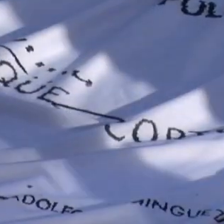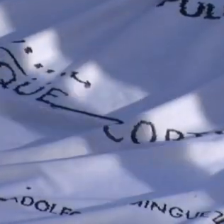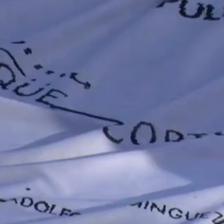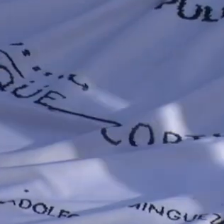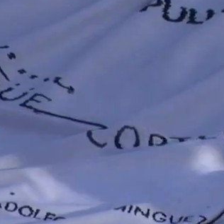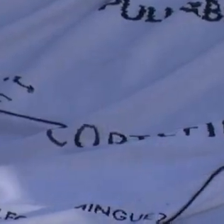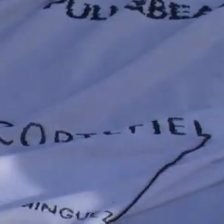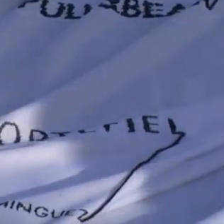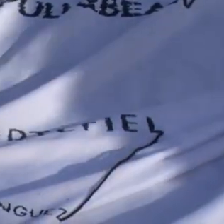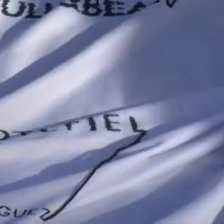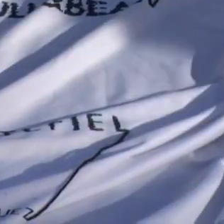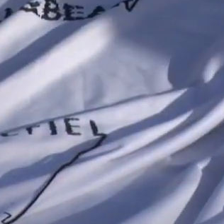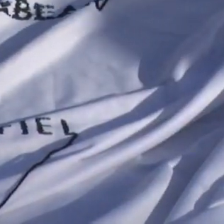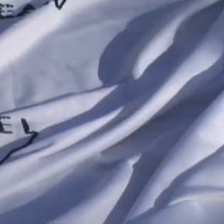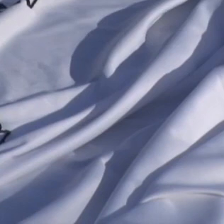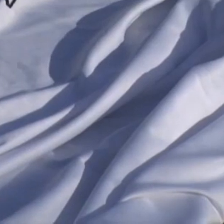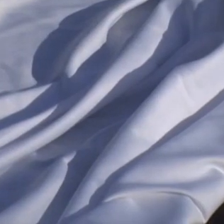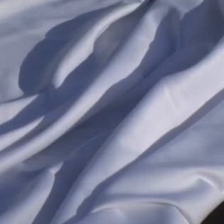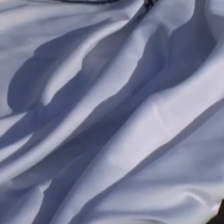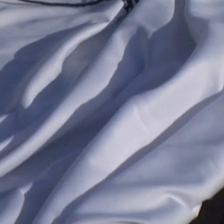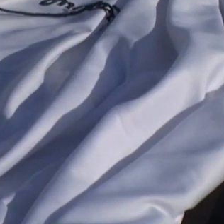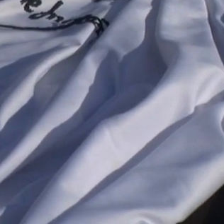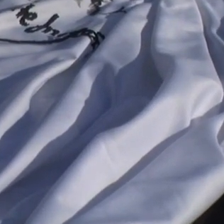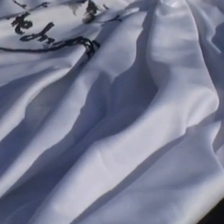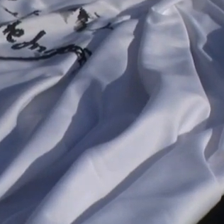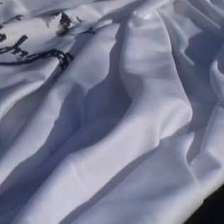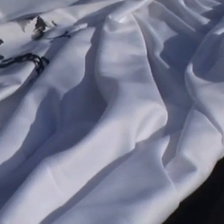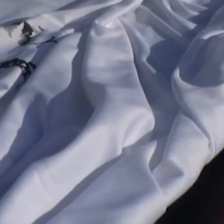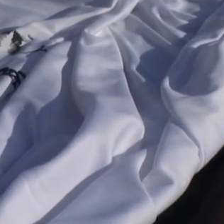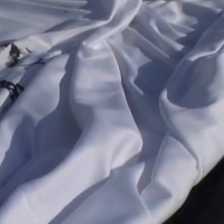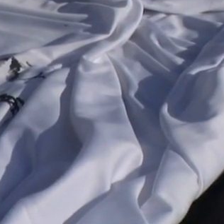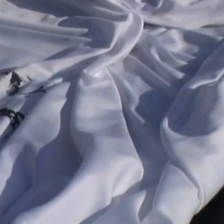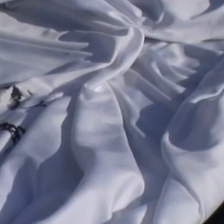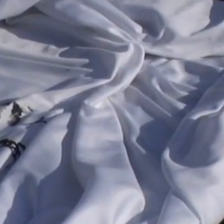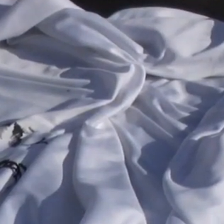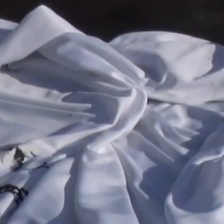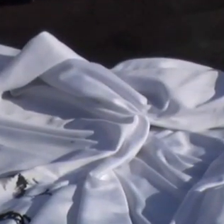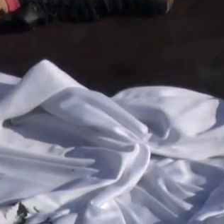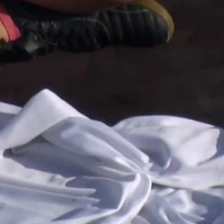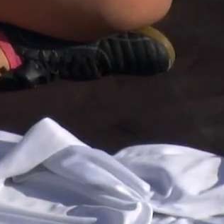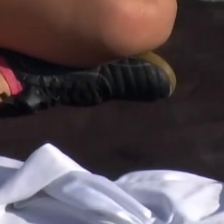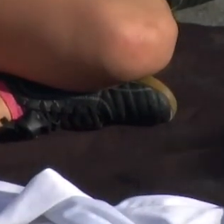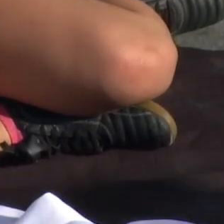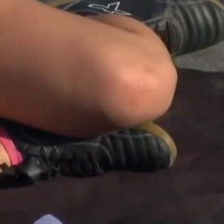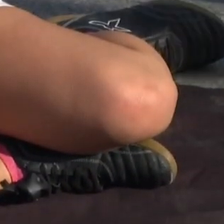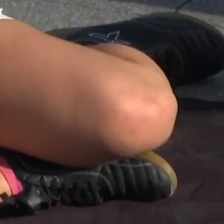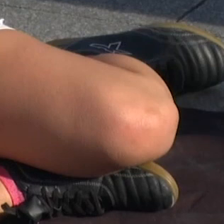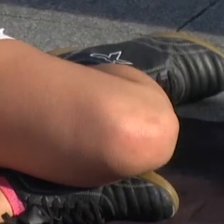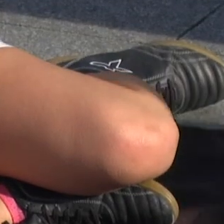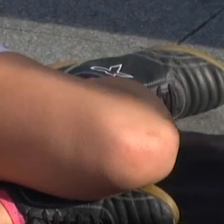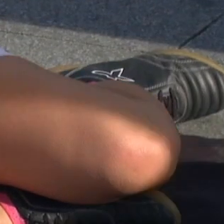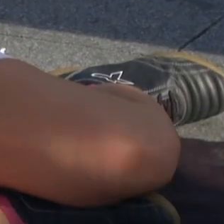vestir, del calzado que usamos, de la tecnología que nos envuelve cada vez más a